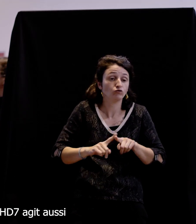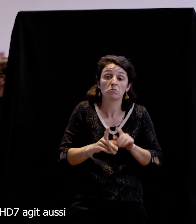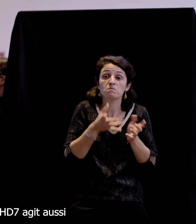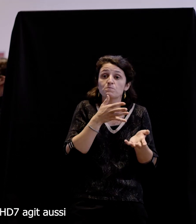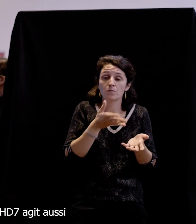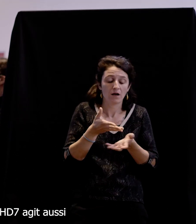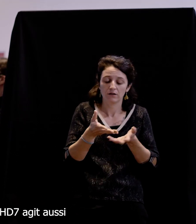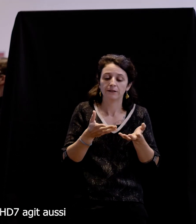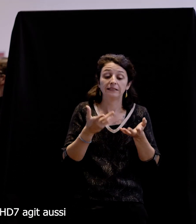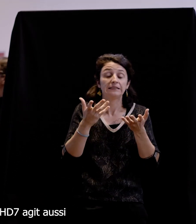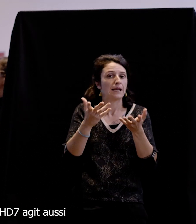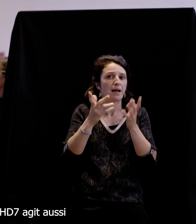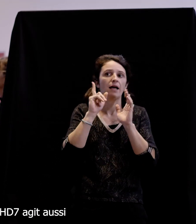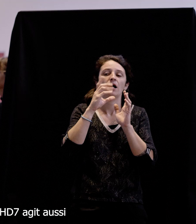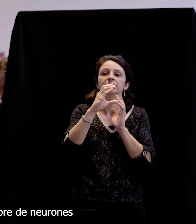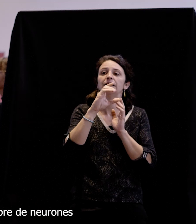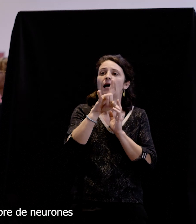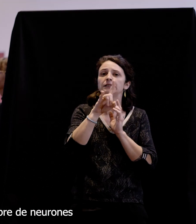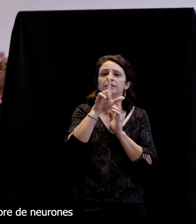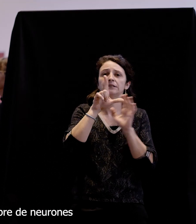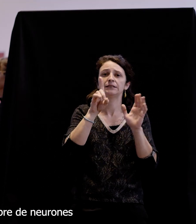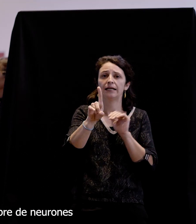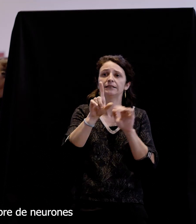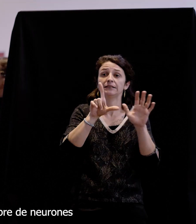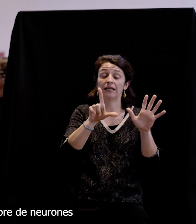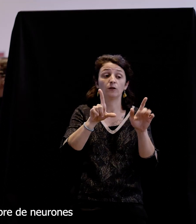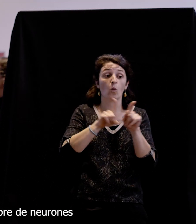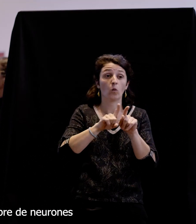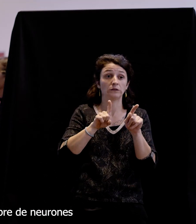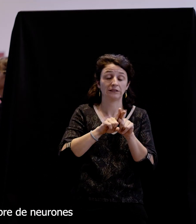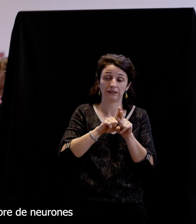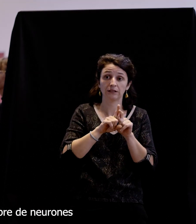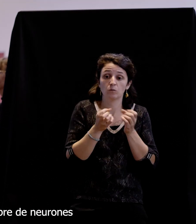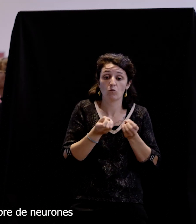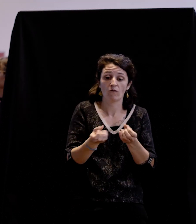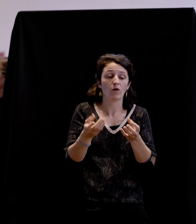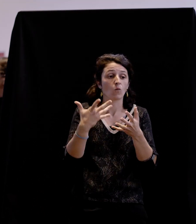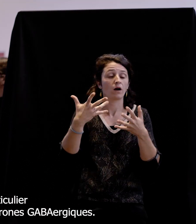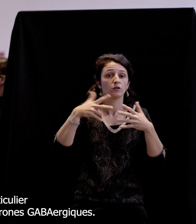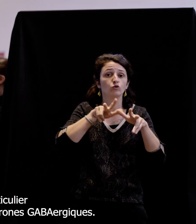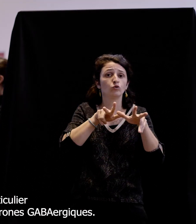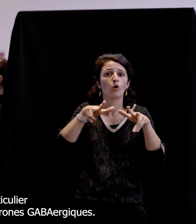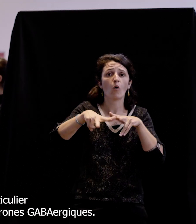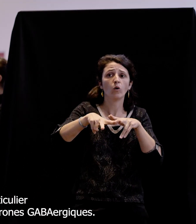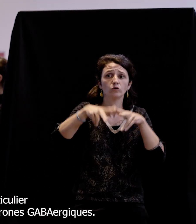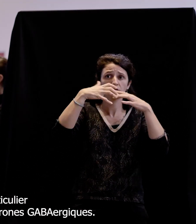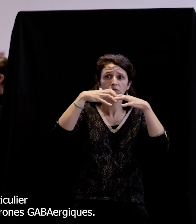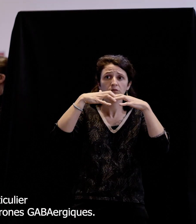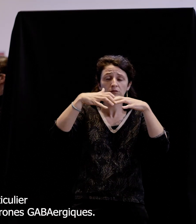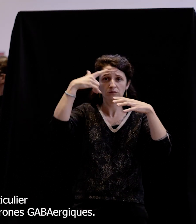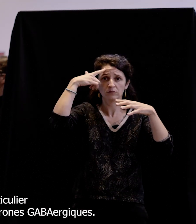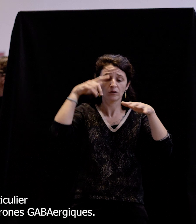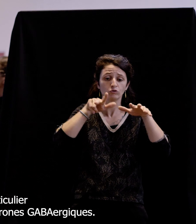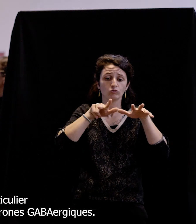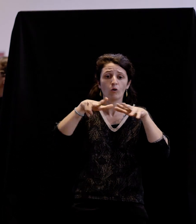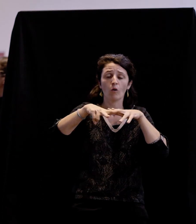que CHD7 agit aussi sur un certain nombre de neurones, et en particulier ce qu'on